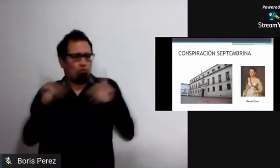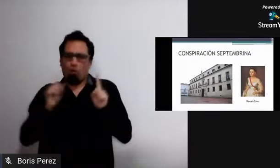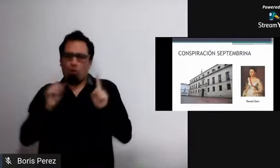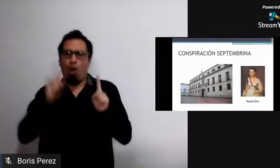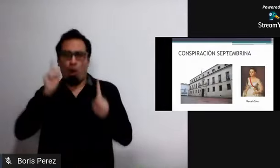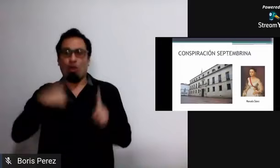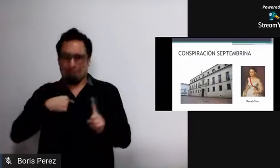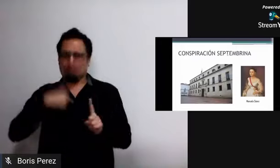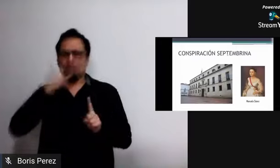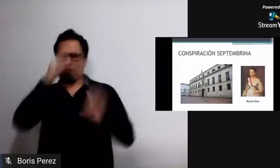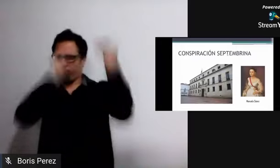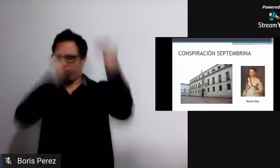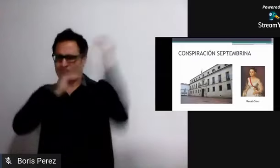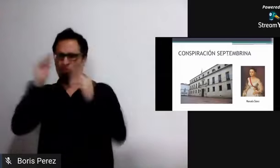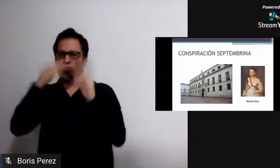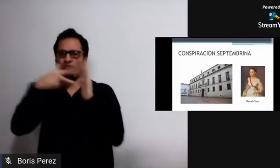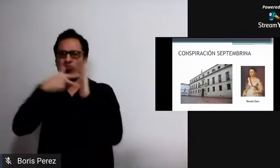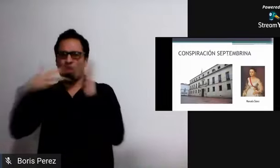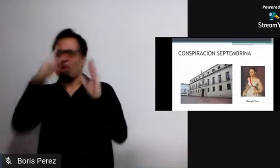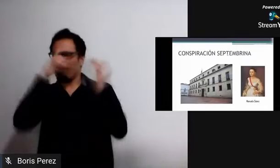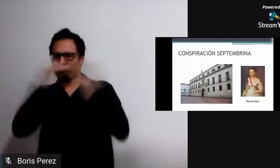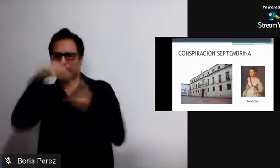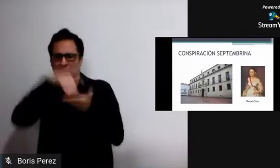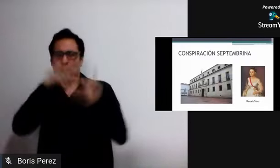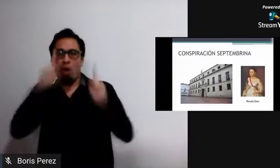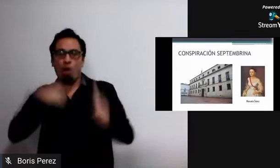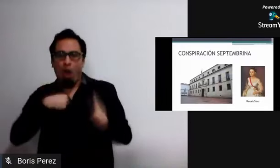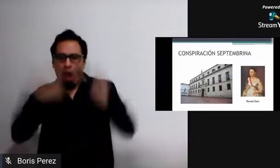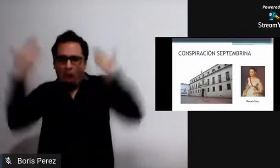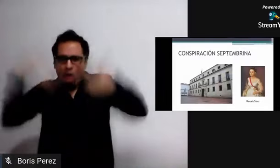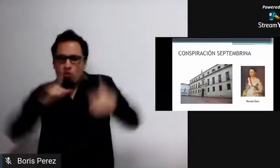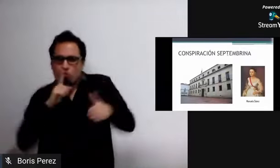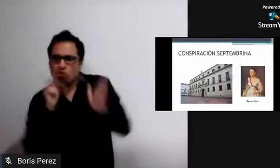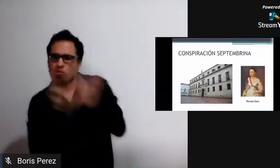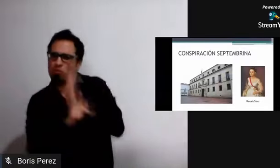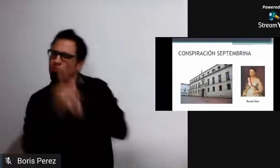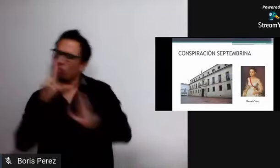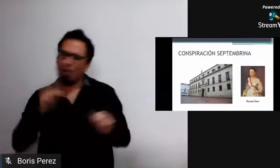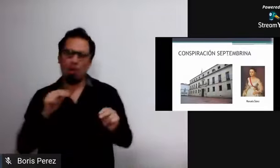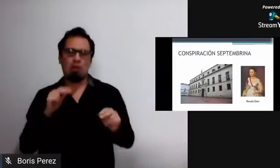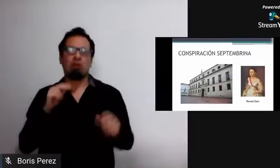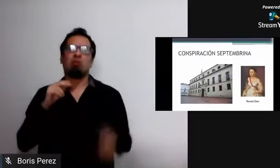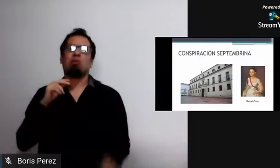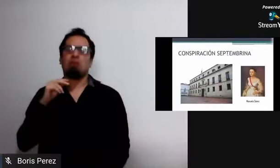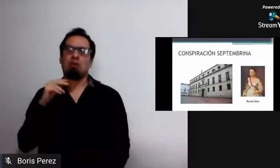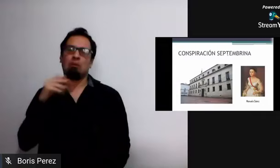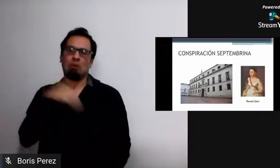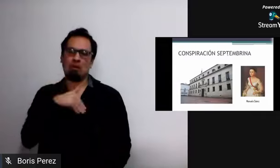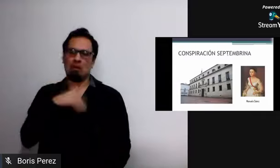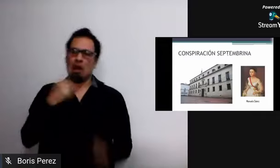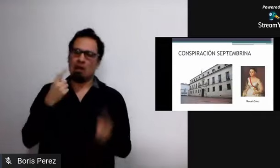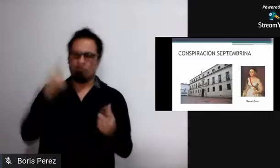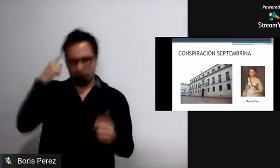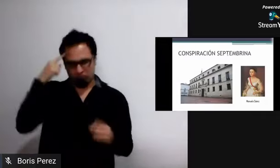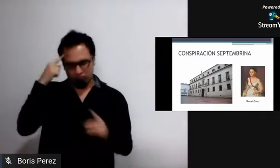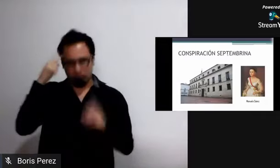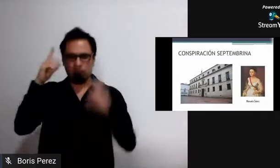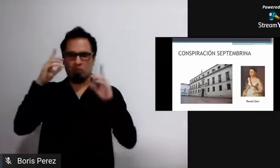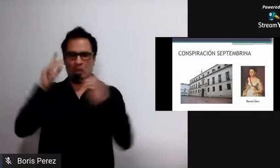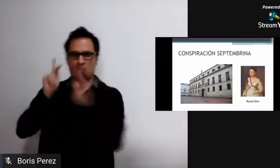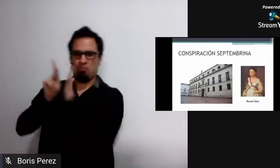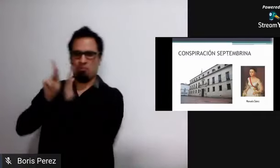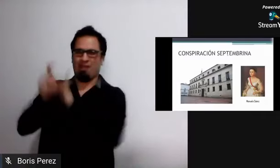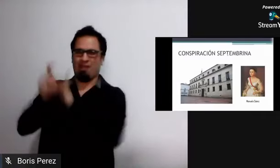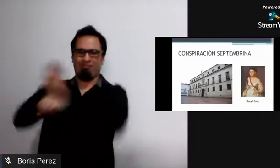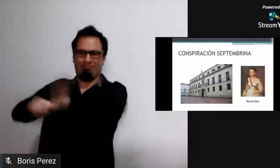y Bolívar acusaba directamente a Santander diciendo esto es a causa de él, que él está incitando a